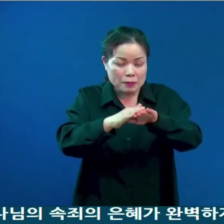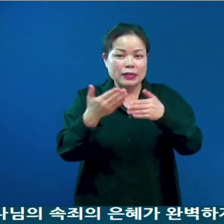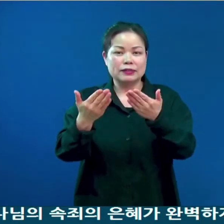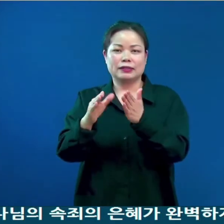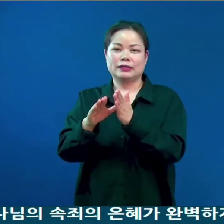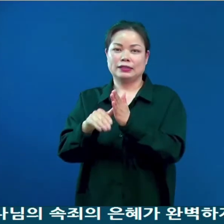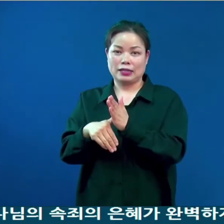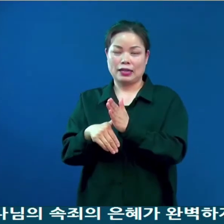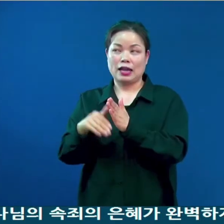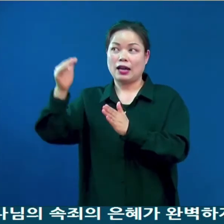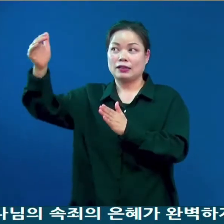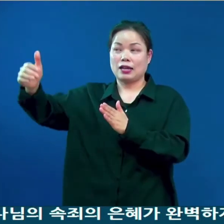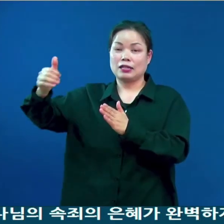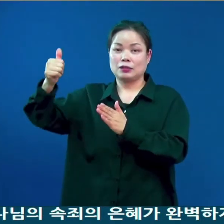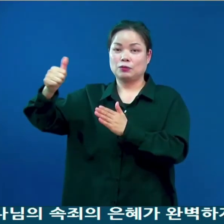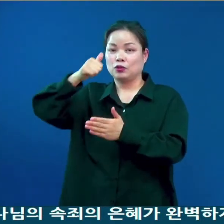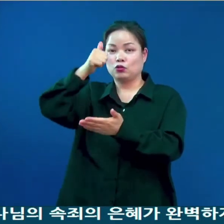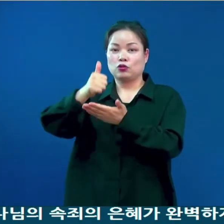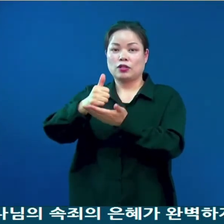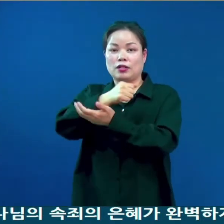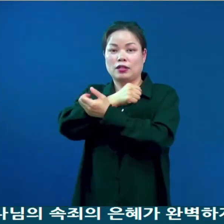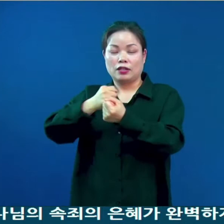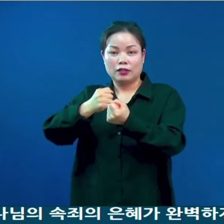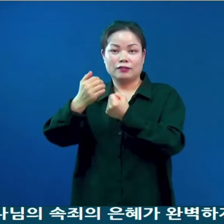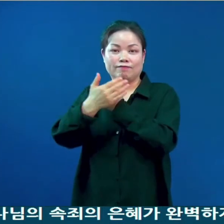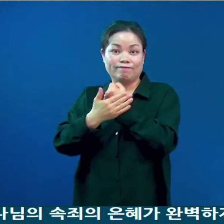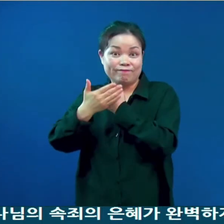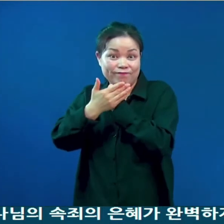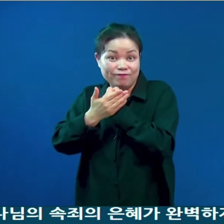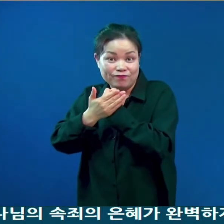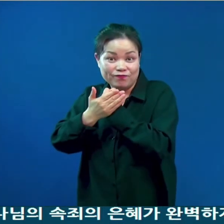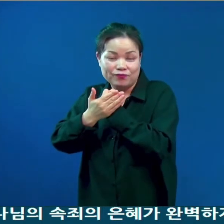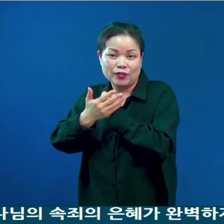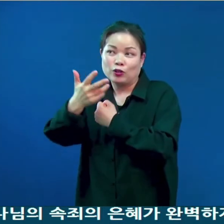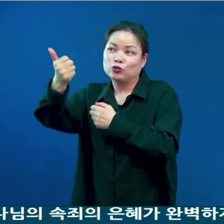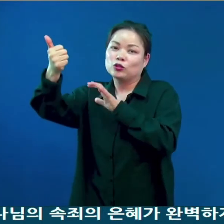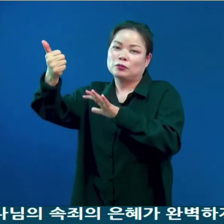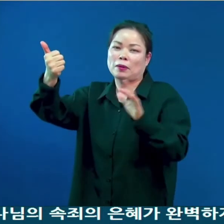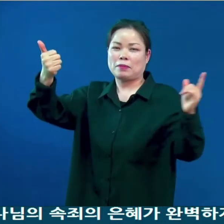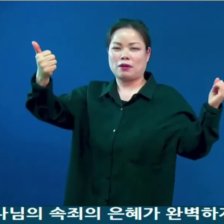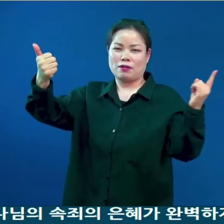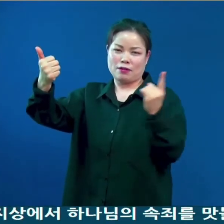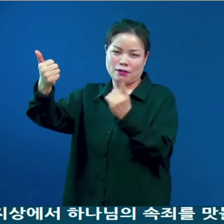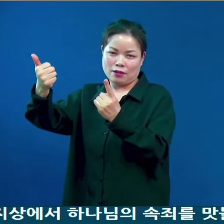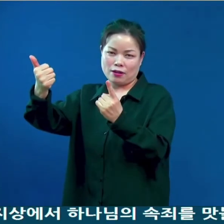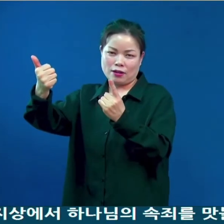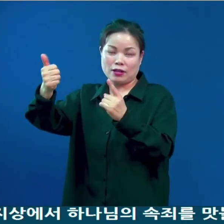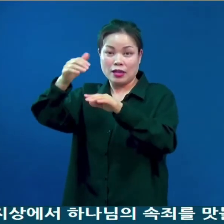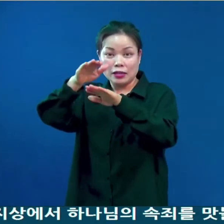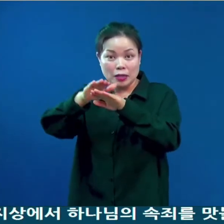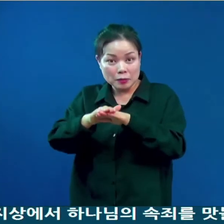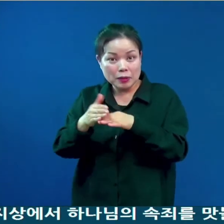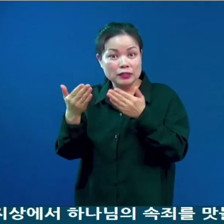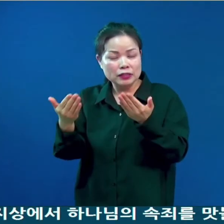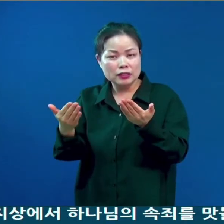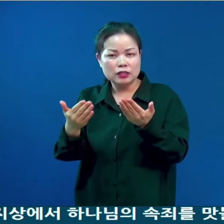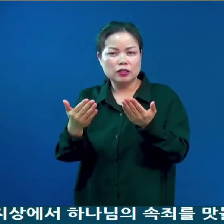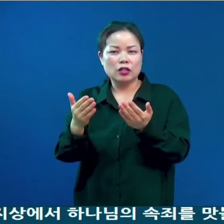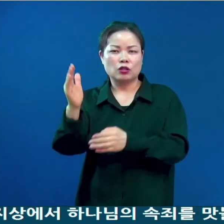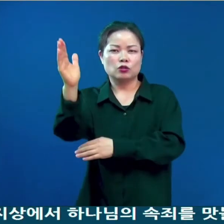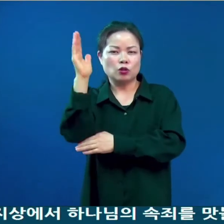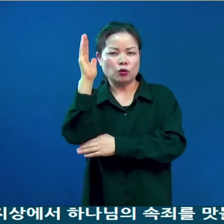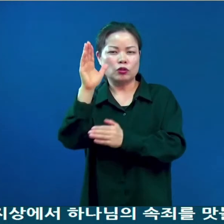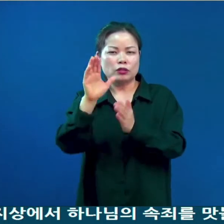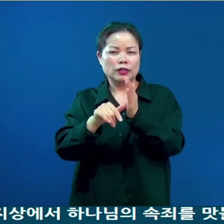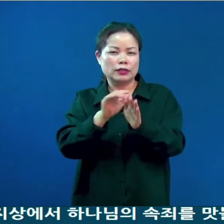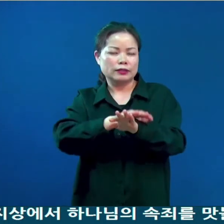드릴 때에도 하나님의 그 속죄의 기쁨과 은혜에 감격하여 주님 앞에 나오는 겁니다. 예배는 설교 시간에